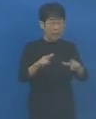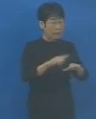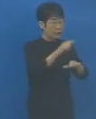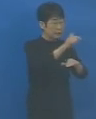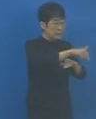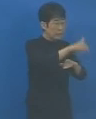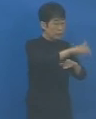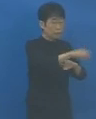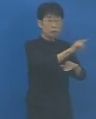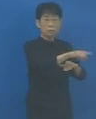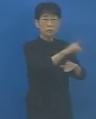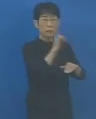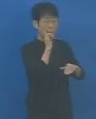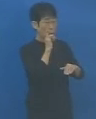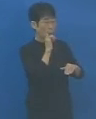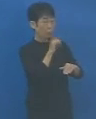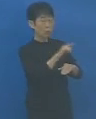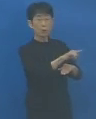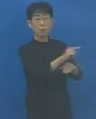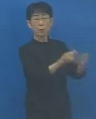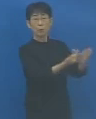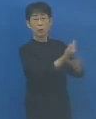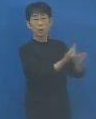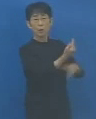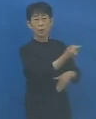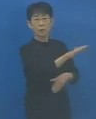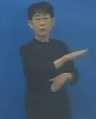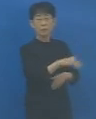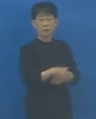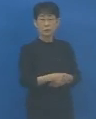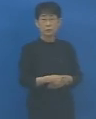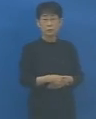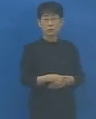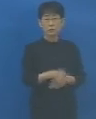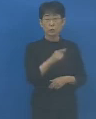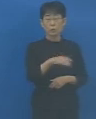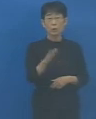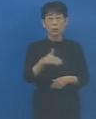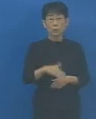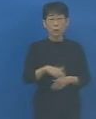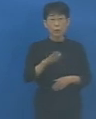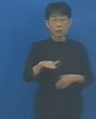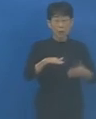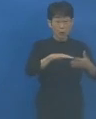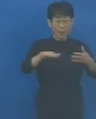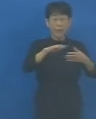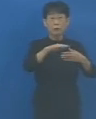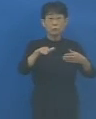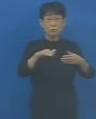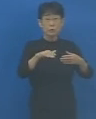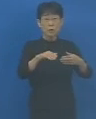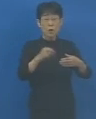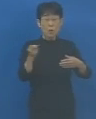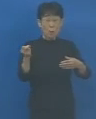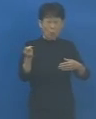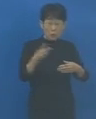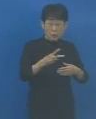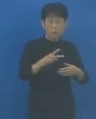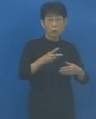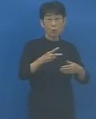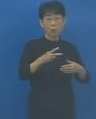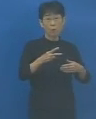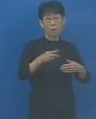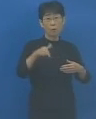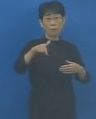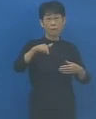でも見られるようになってきました。まあ、このようなことで、フェーズがですね、もう一度ぶり返した形にな